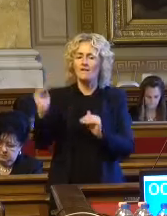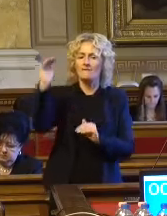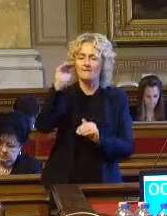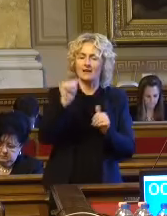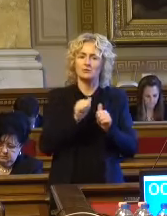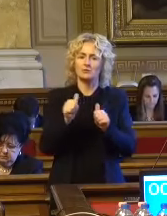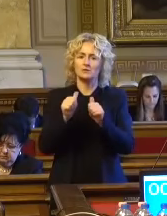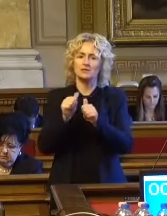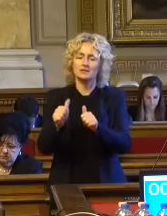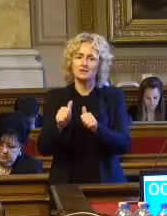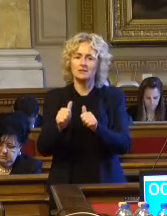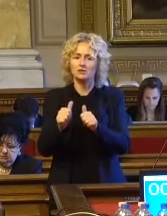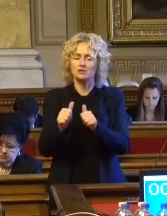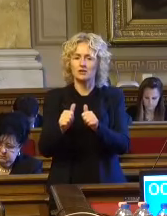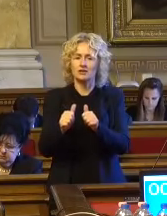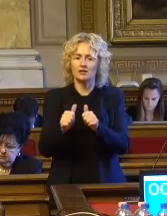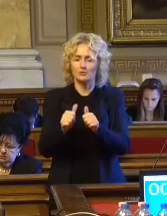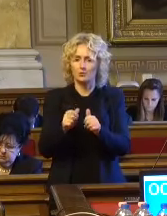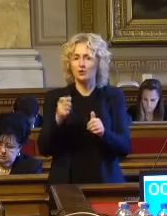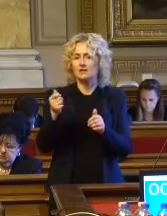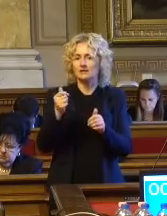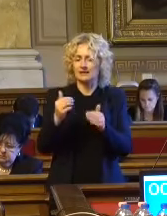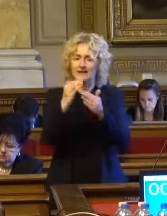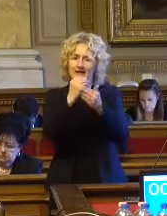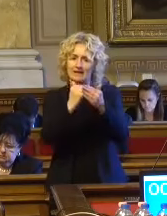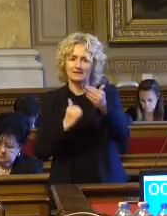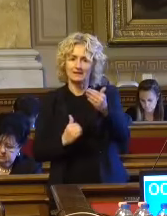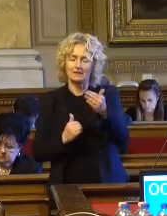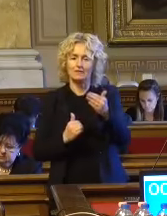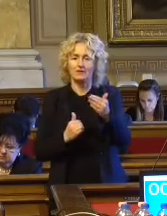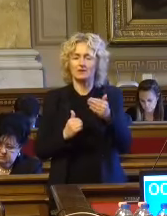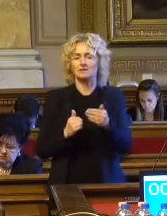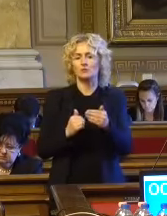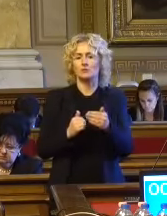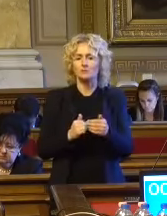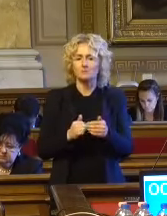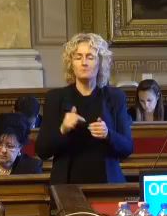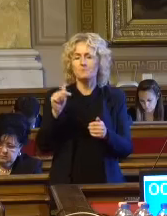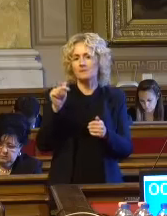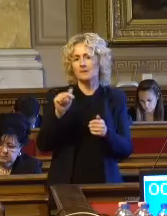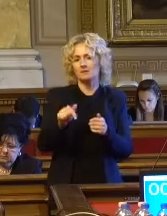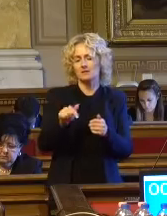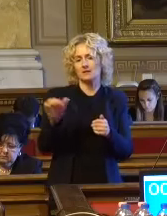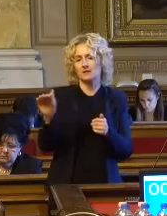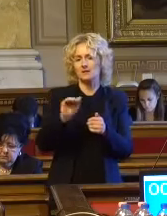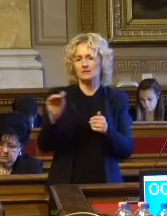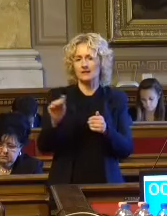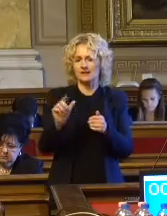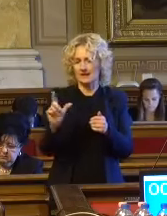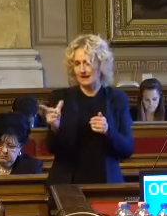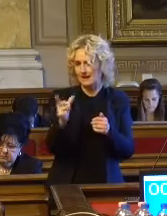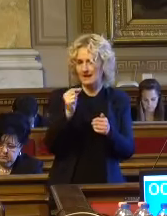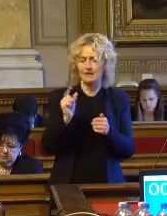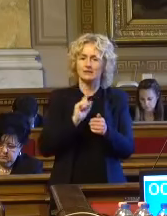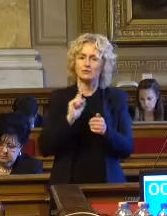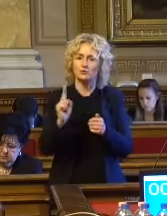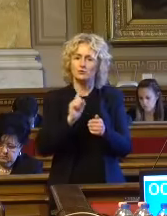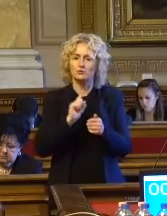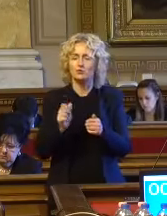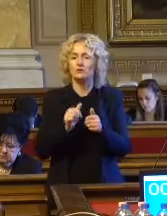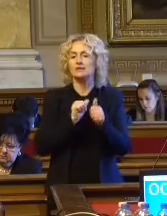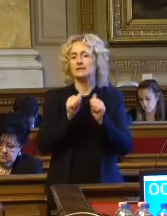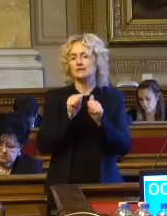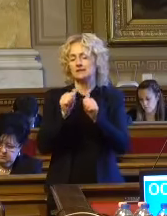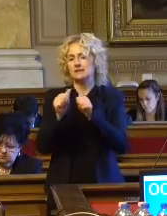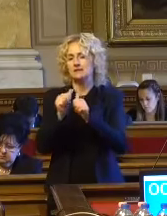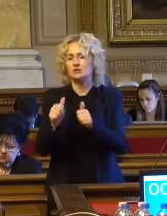díját belőle. Tehát aki szülő a gyermekkel jön, ő kísérő egyel tudja majd, ami a legolcsóbb konstrukció, bekísérni a